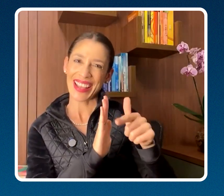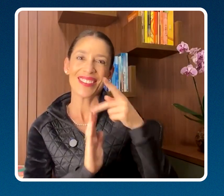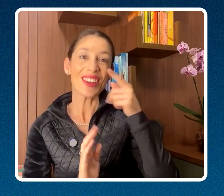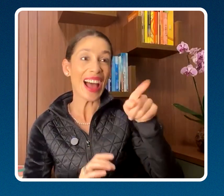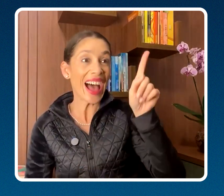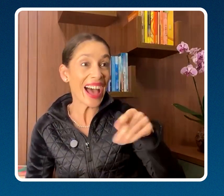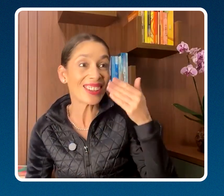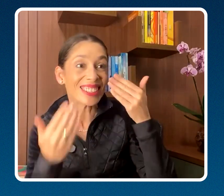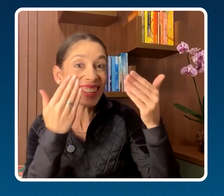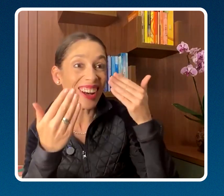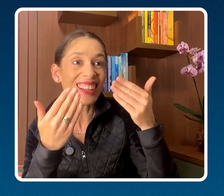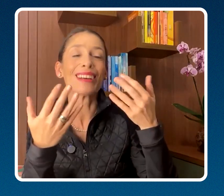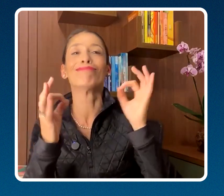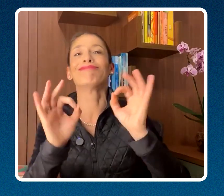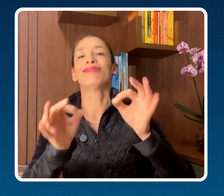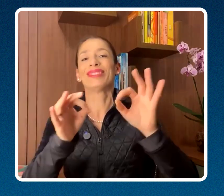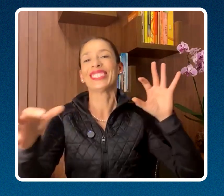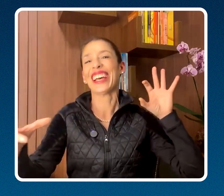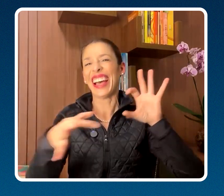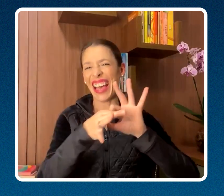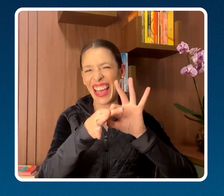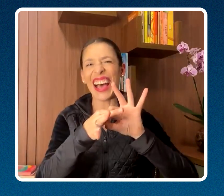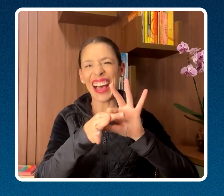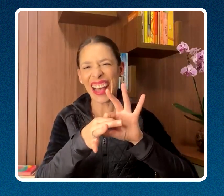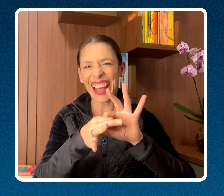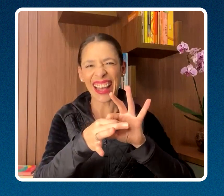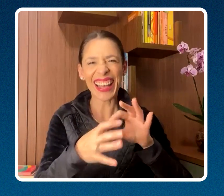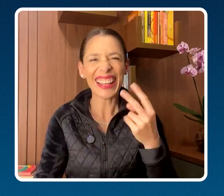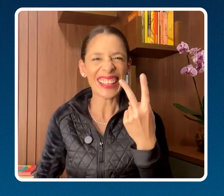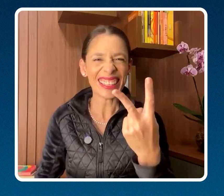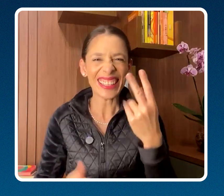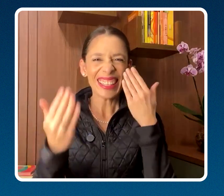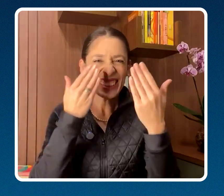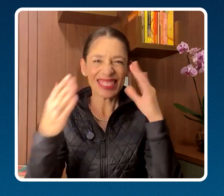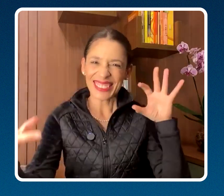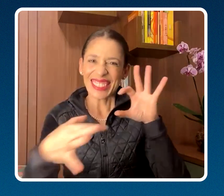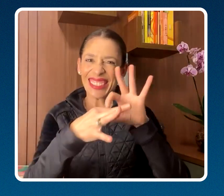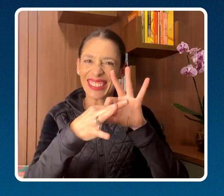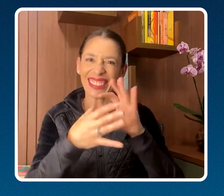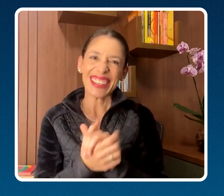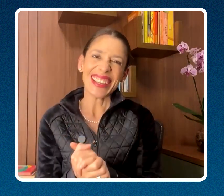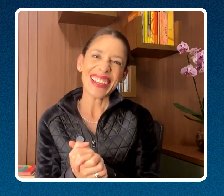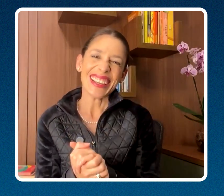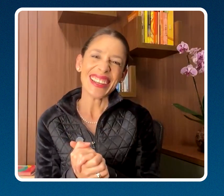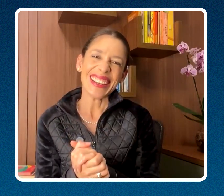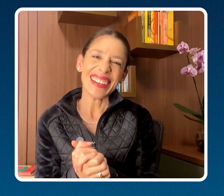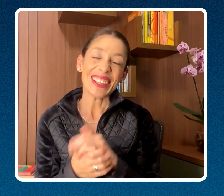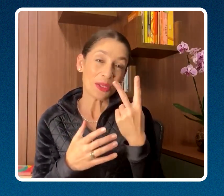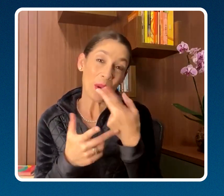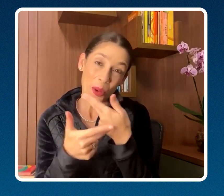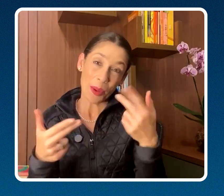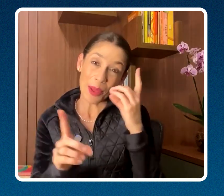digo, meu Deus, a gente realmente está muito conectado. Tem muita coisa boa aqui, tem muita coisa para a gente se descobrir. Ponto. E agora,